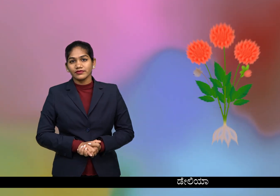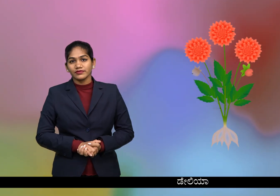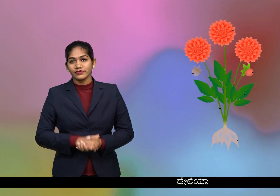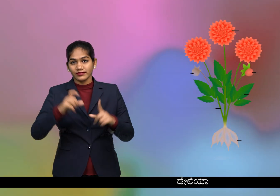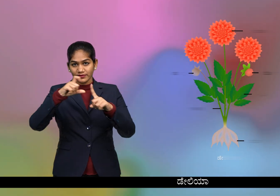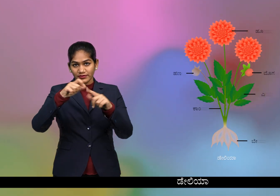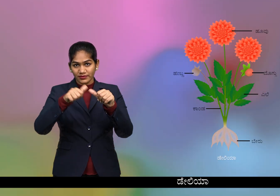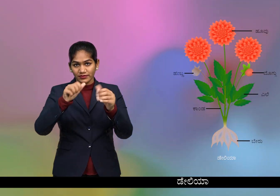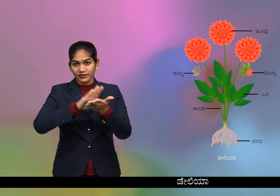ಡೇಲಿಯಾ,